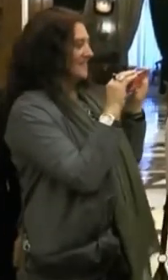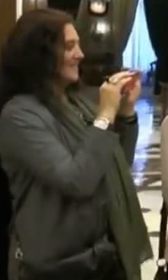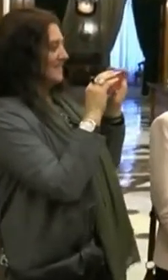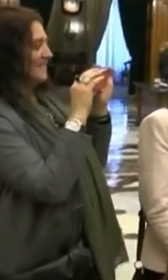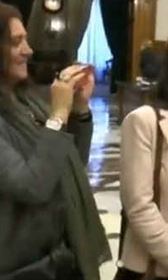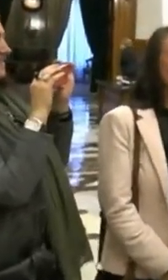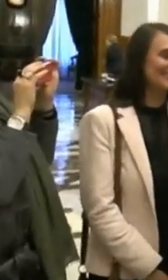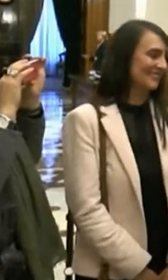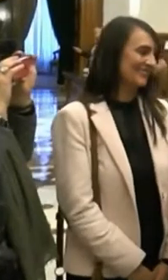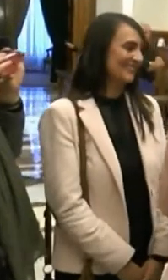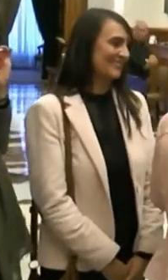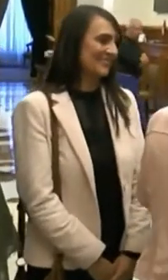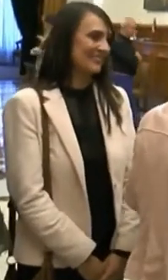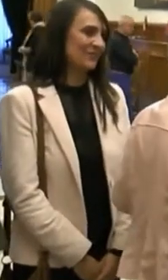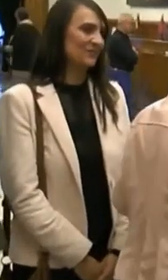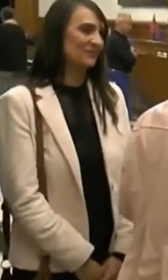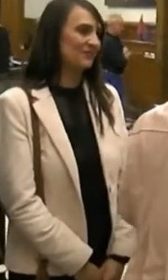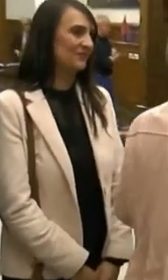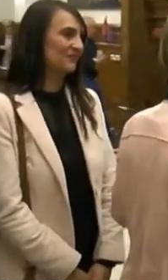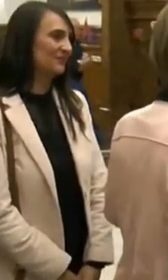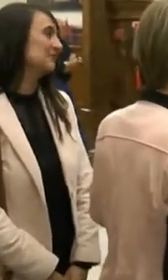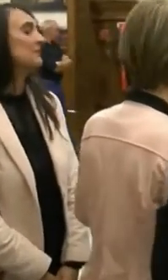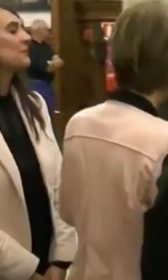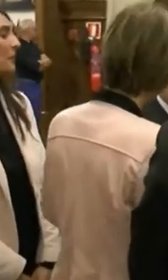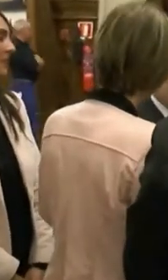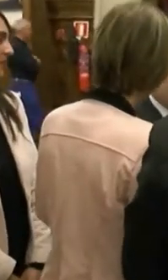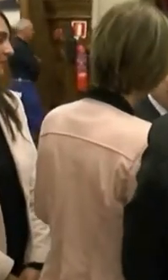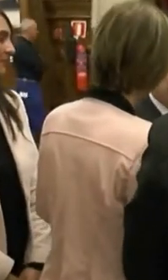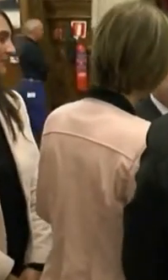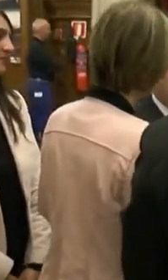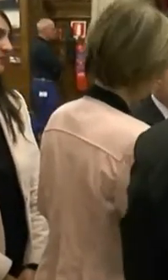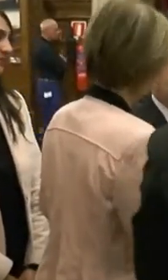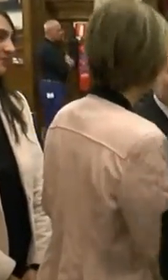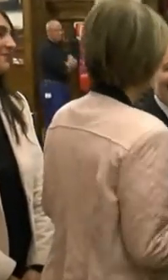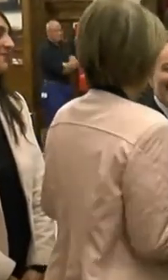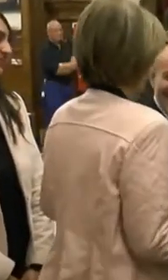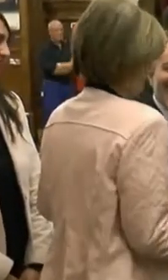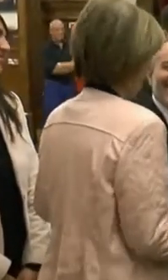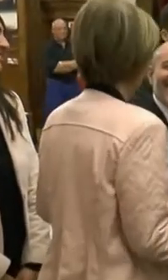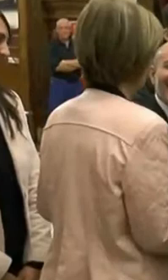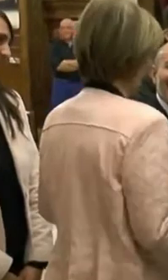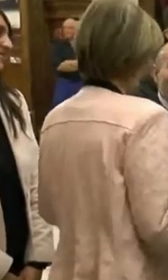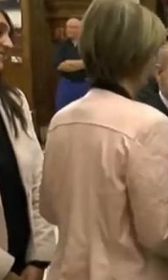Mi compañero Richard, la Junta de Euskadi. Sí, son compañeros.